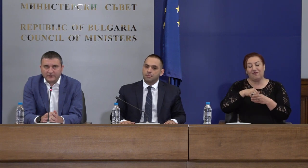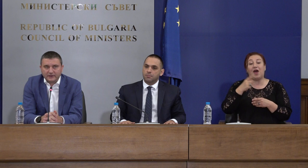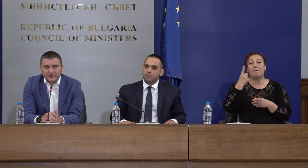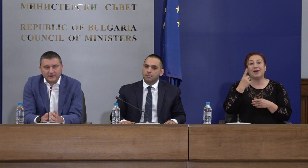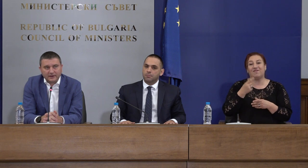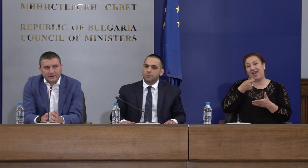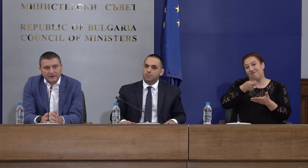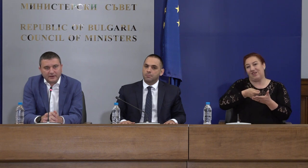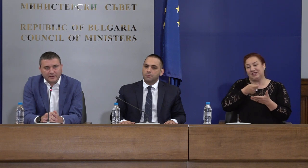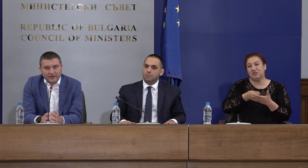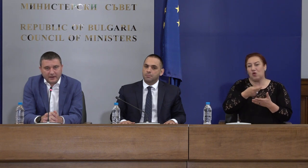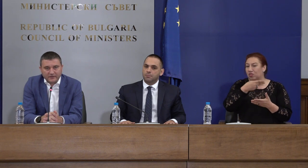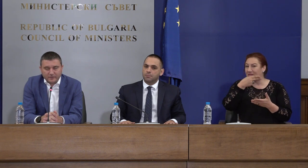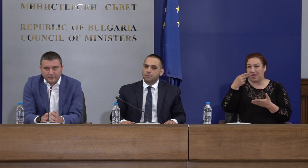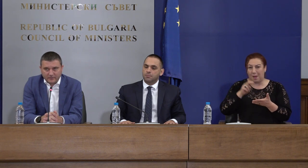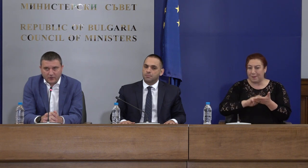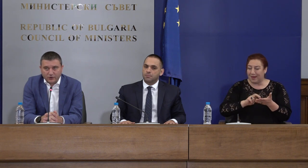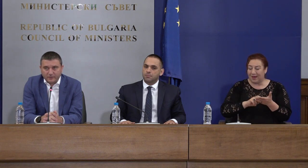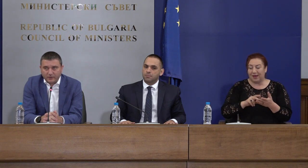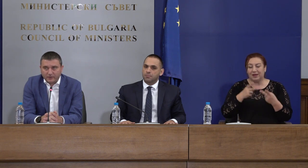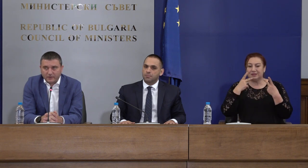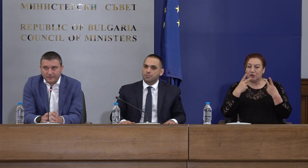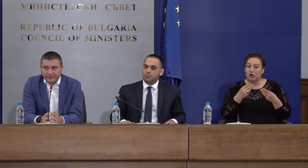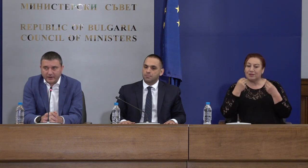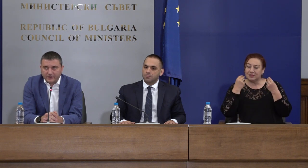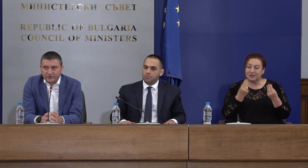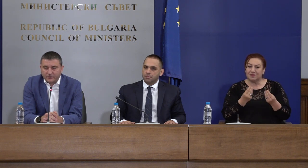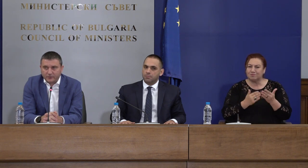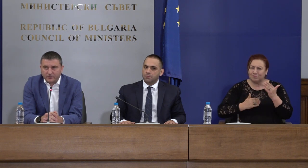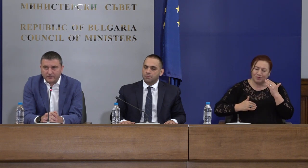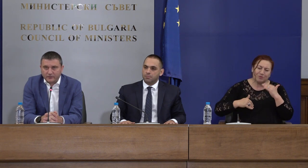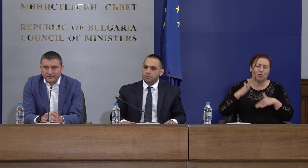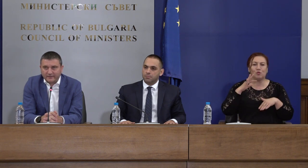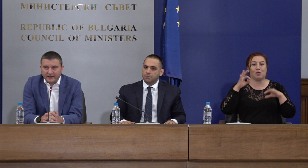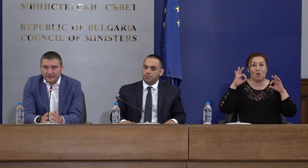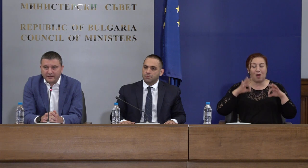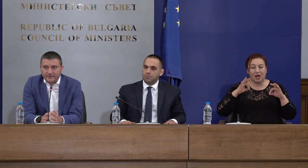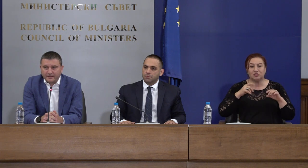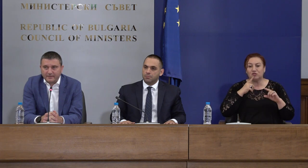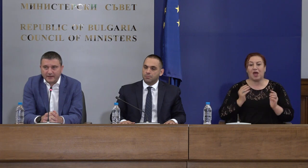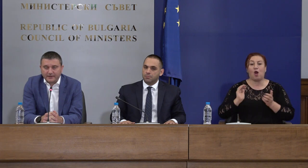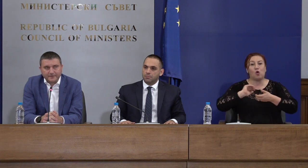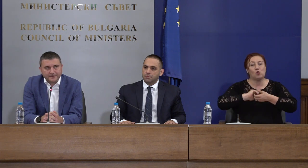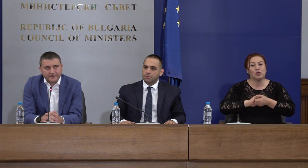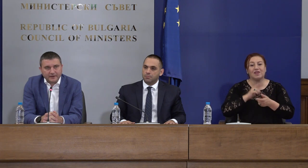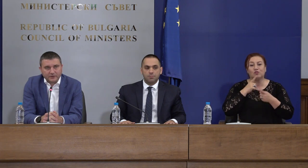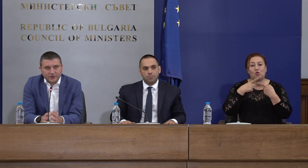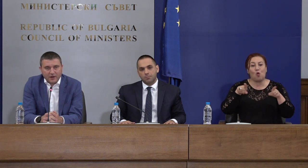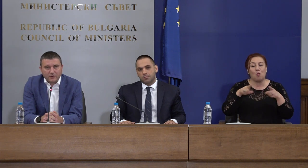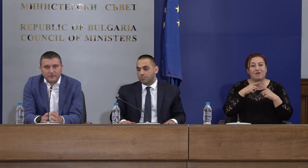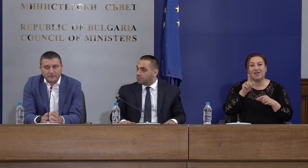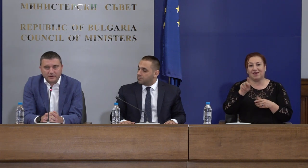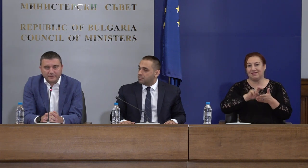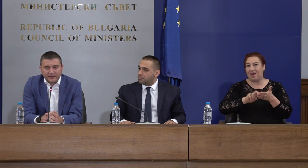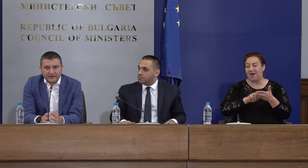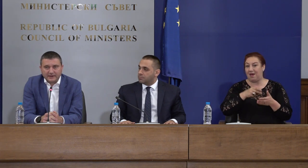оглед гарантиране, пак казвам, още по-добро качество на корпоративното управление на банката. Като